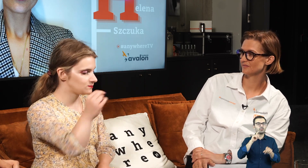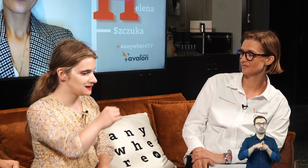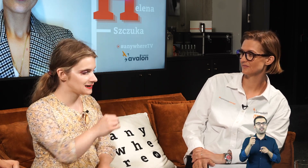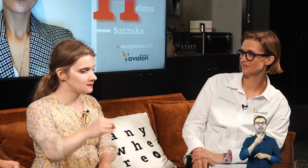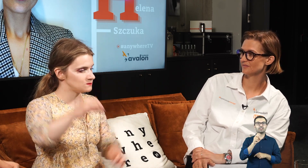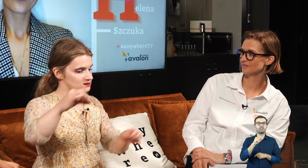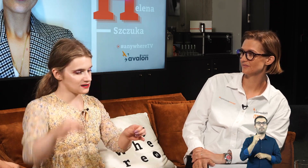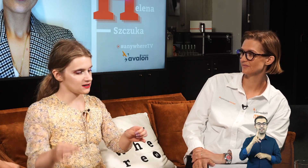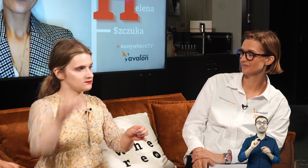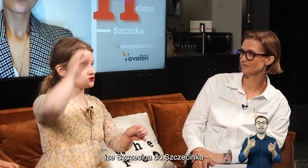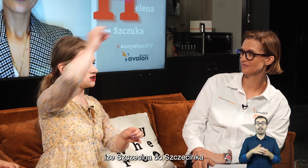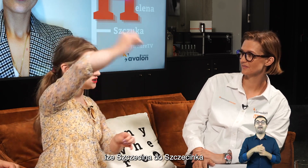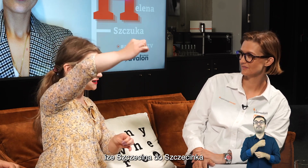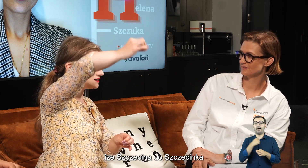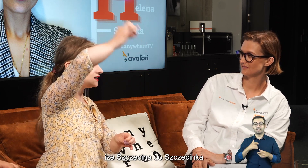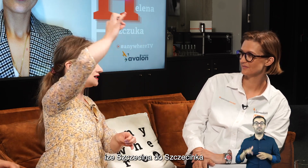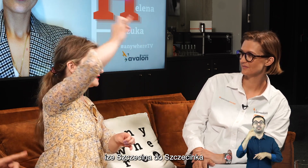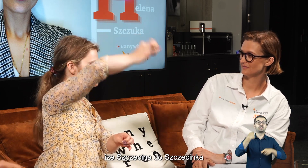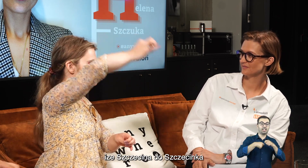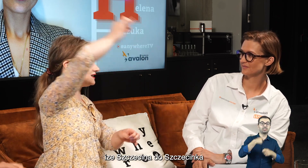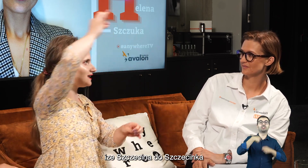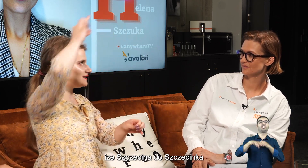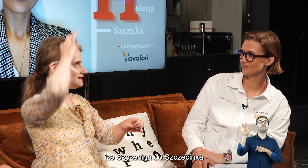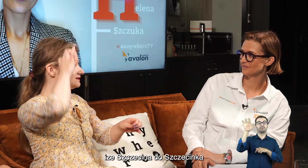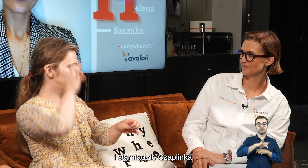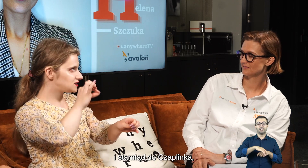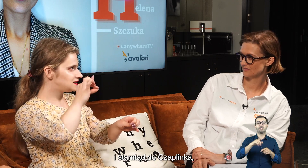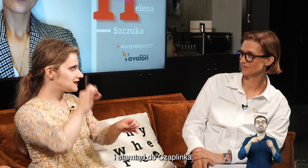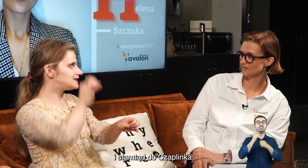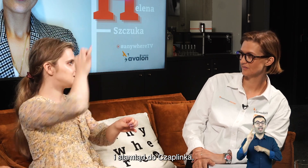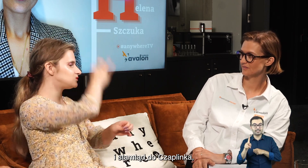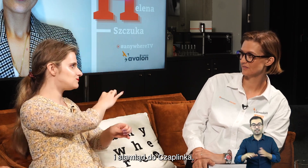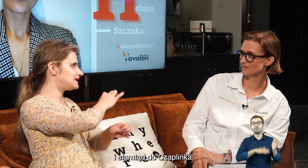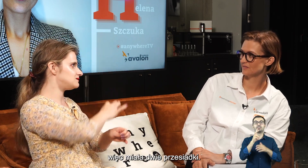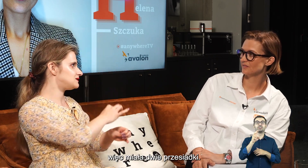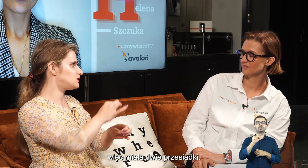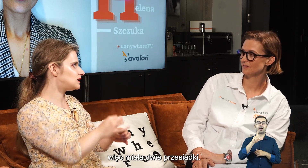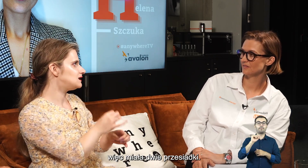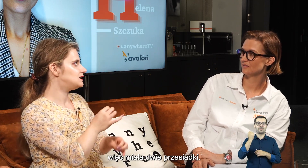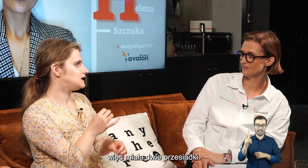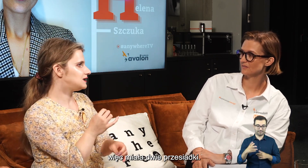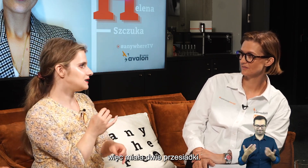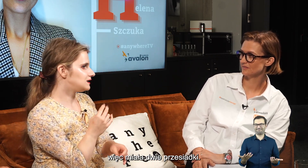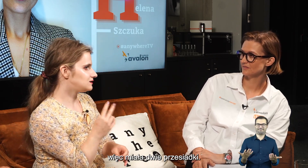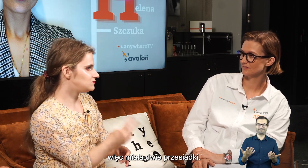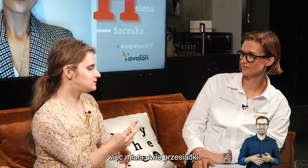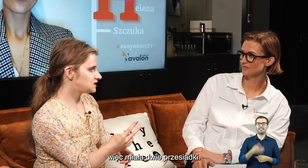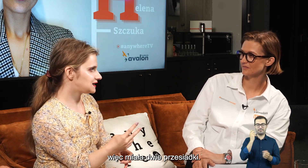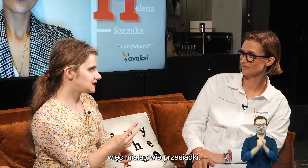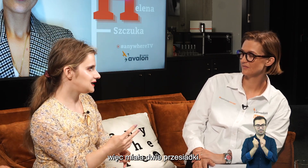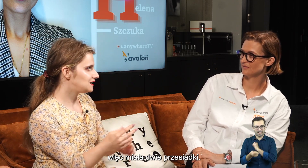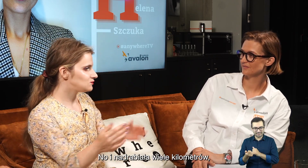do Czaplinka, z Warszawy do Szczecina i ze Szczecina do Szczecinka i tam do Czaplinka, więc miała